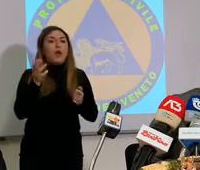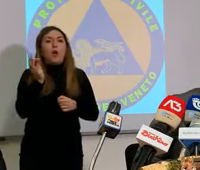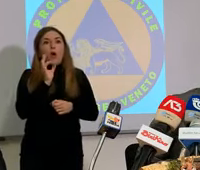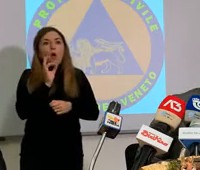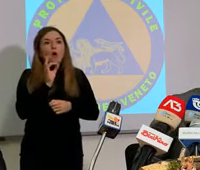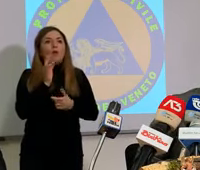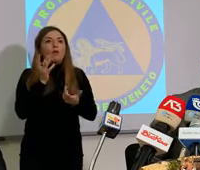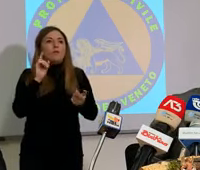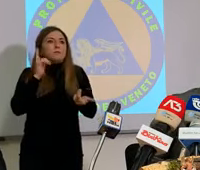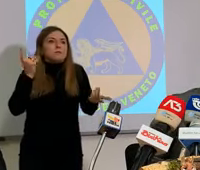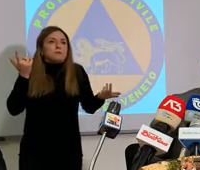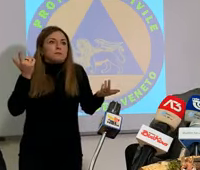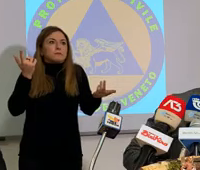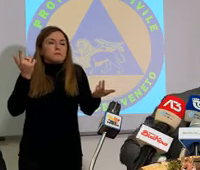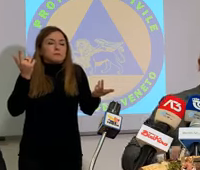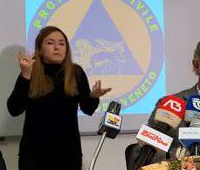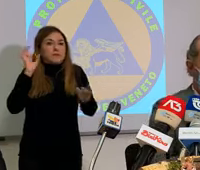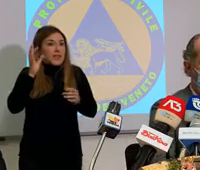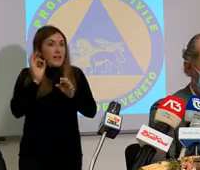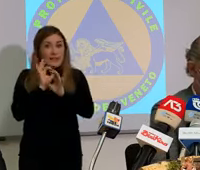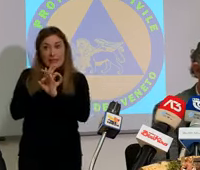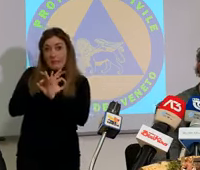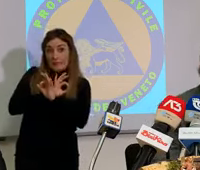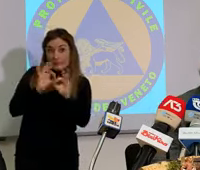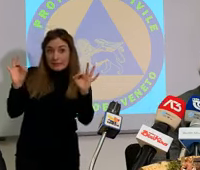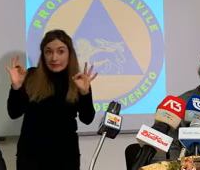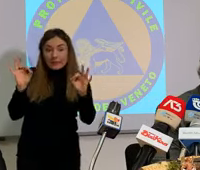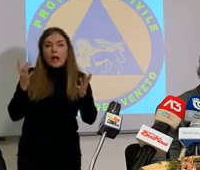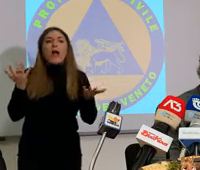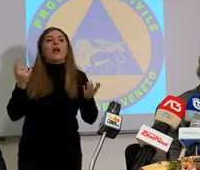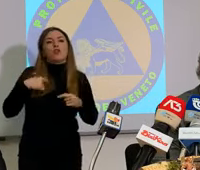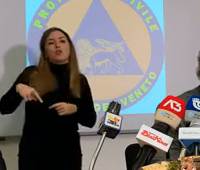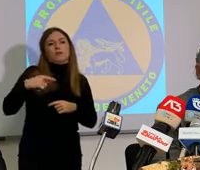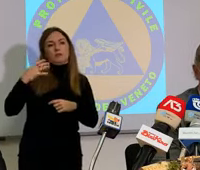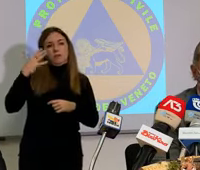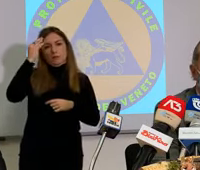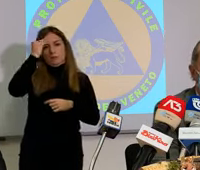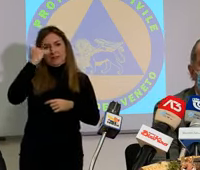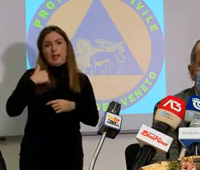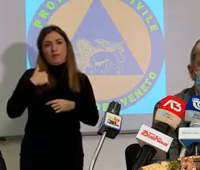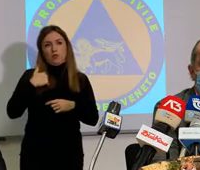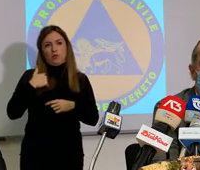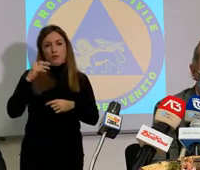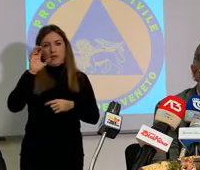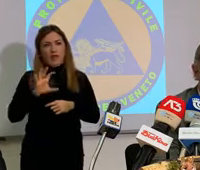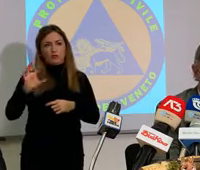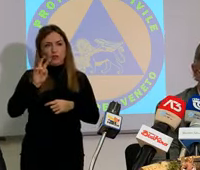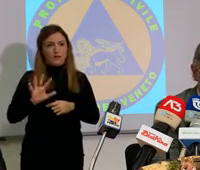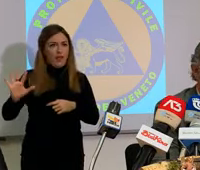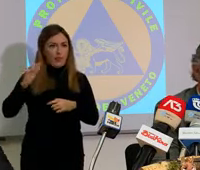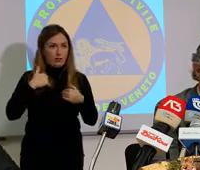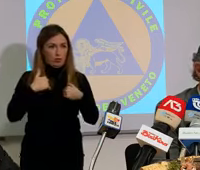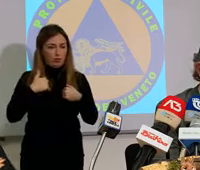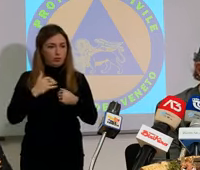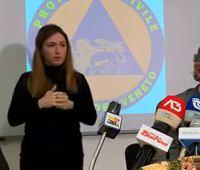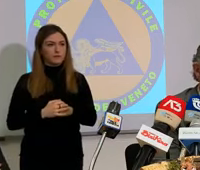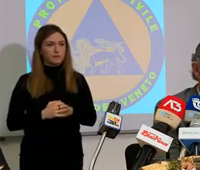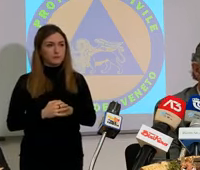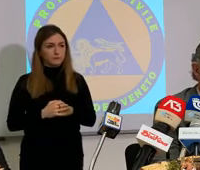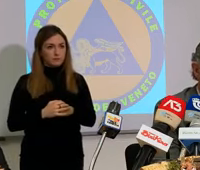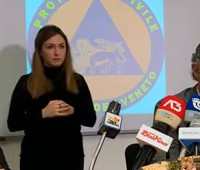adottare una soluzione diciamo è tutta regionale considerate che nella condizione di fare questi discorsi